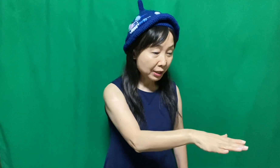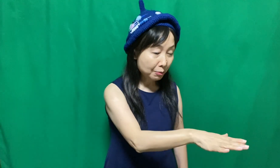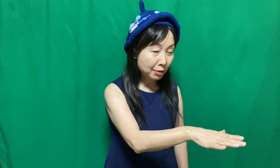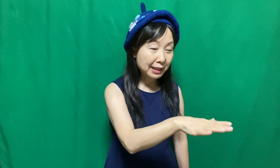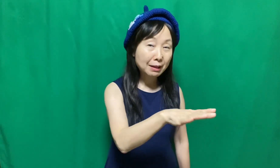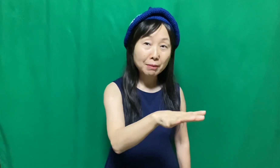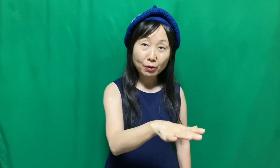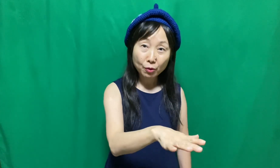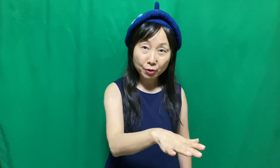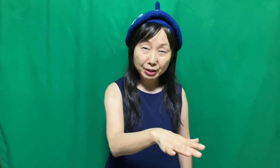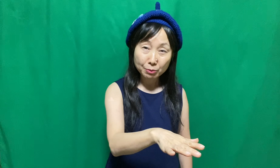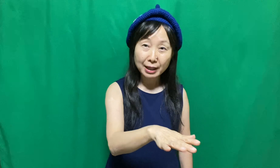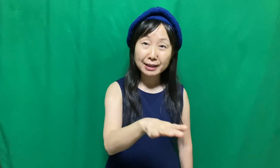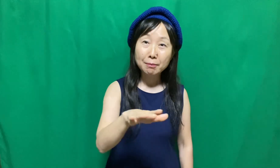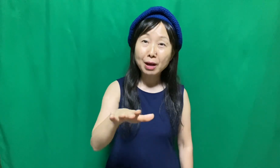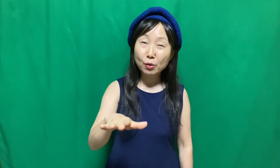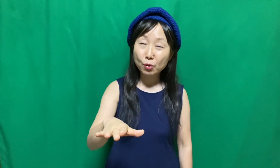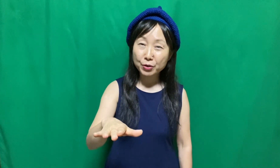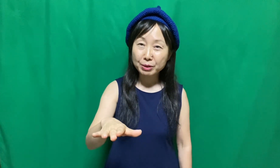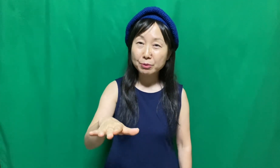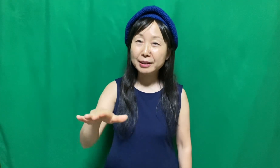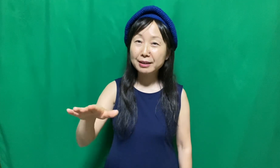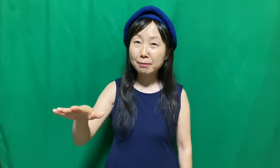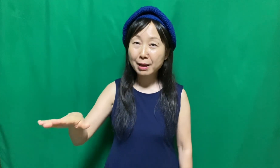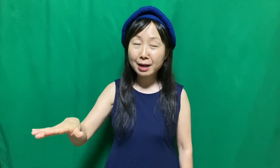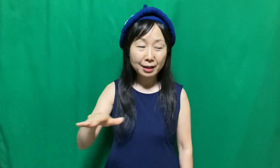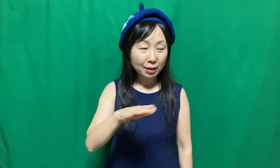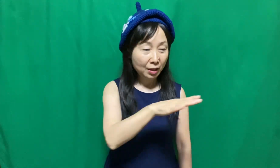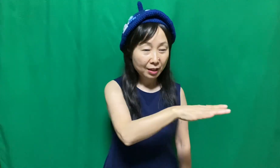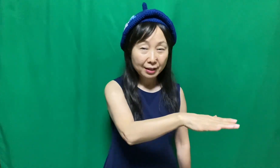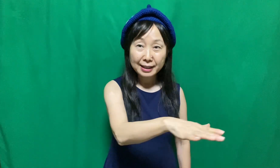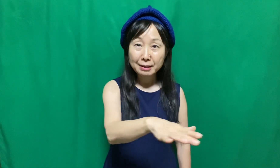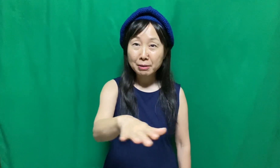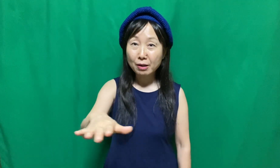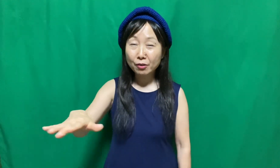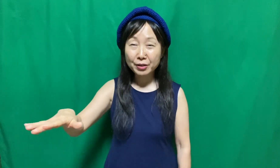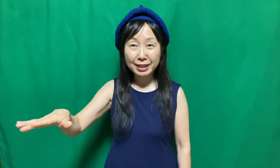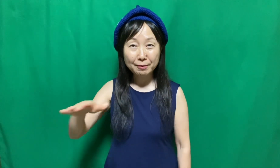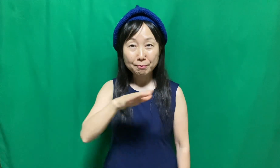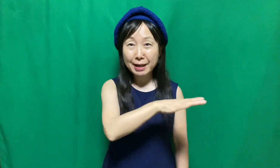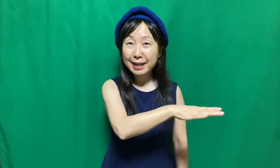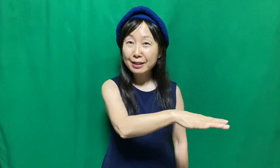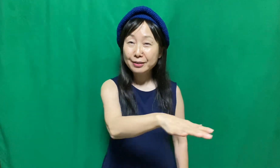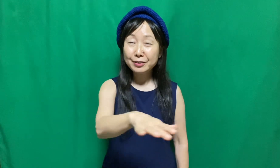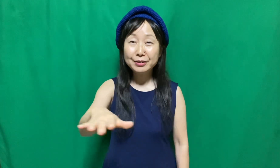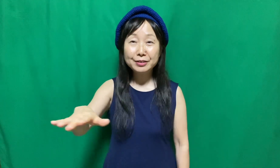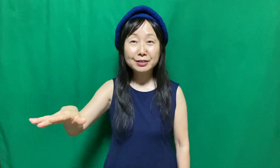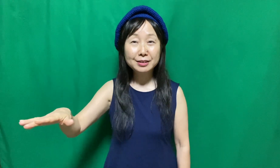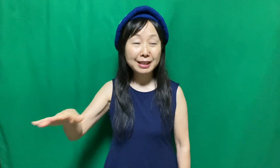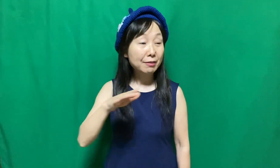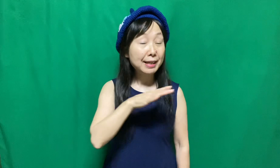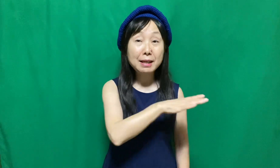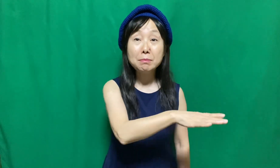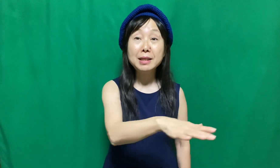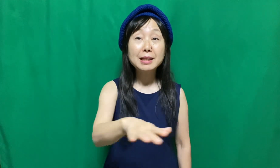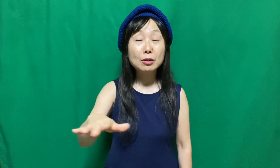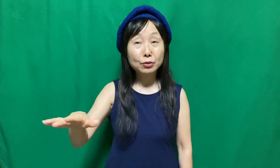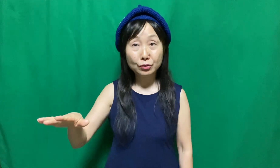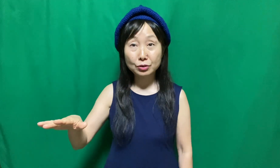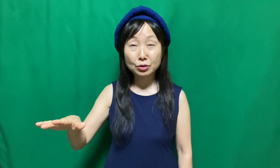も頭、ここにも頭、ここにも頭、頭がここにいっぱいあるという様子で、これでみんなという手話